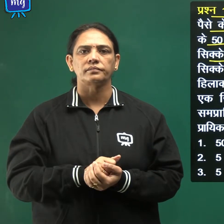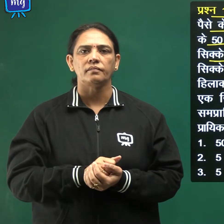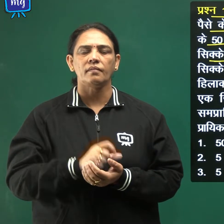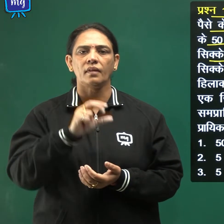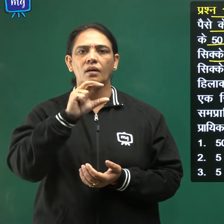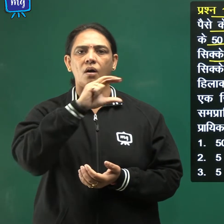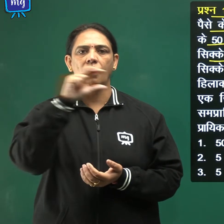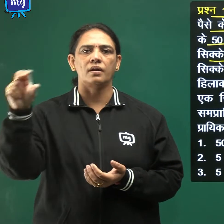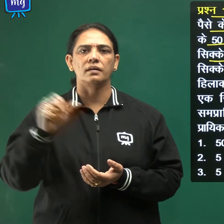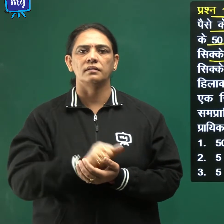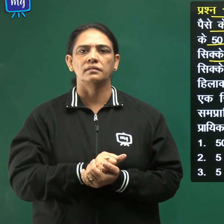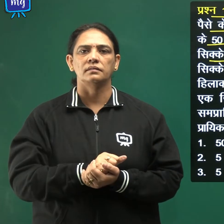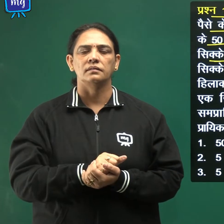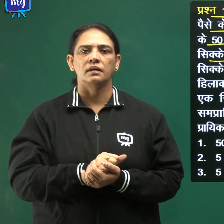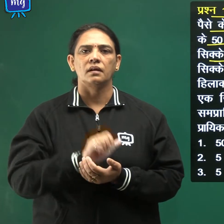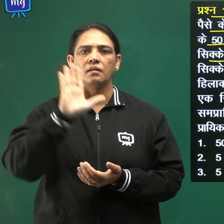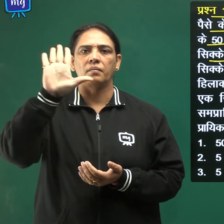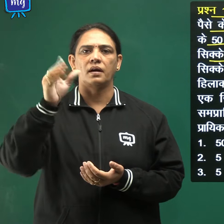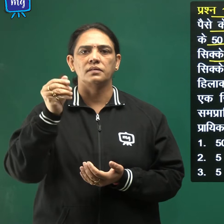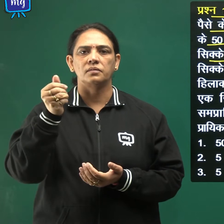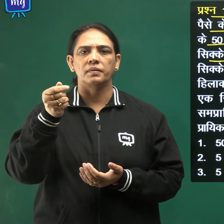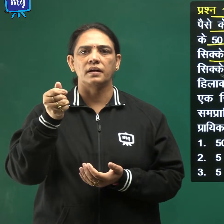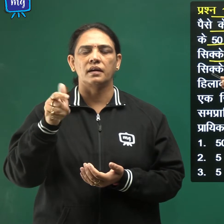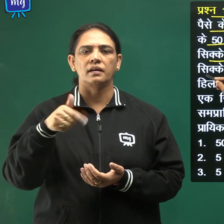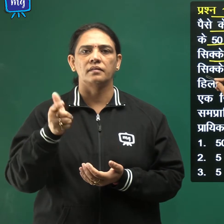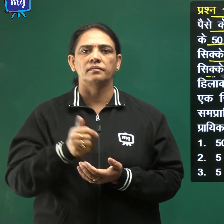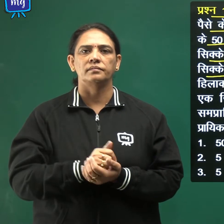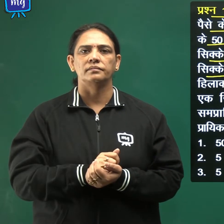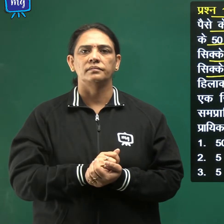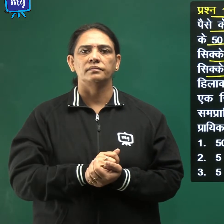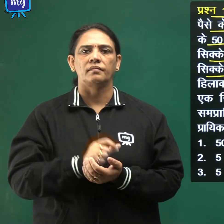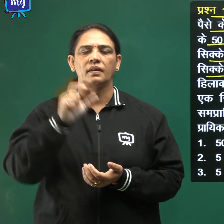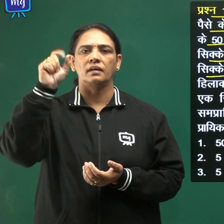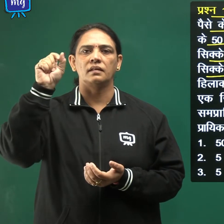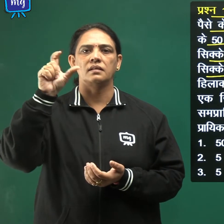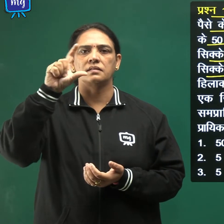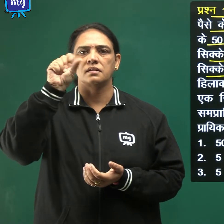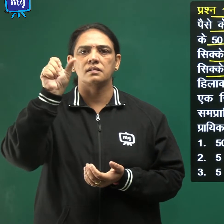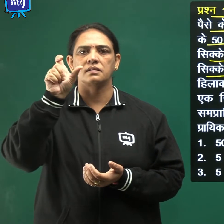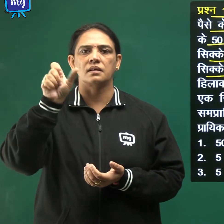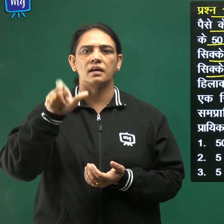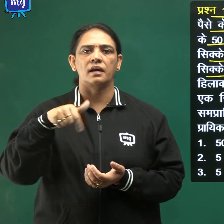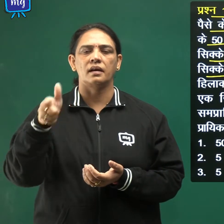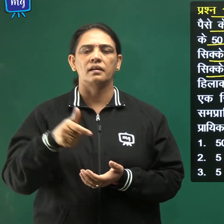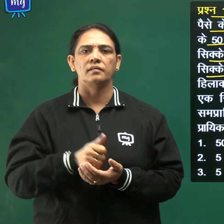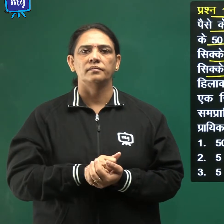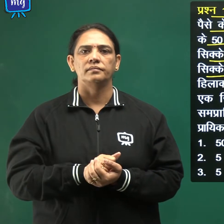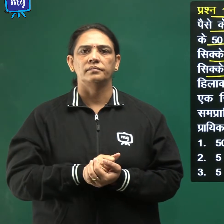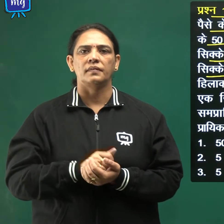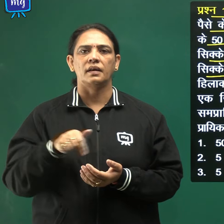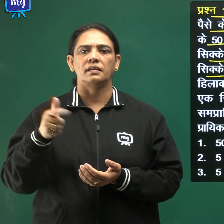और ₹5 के के दशक के हैं कि